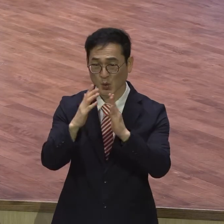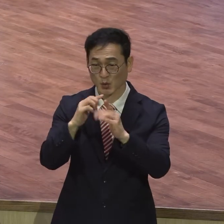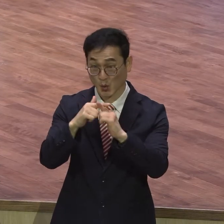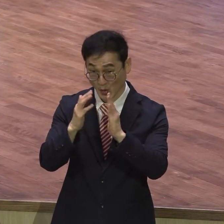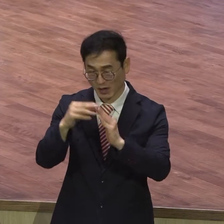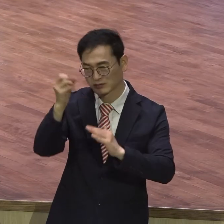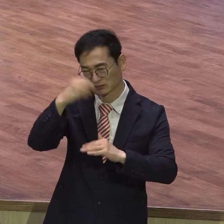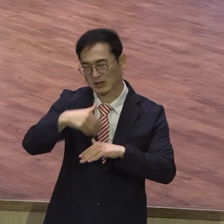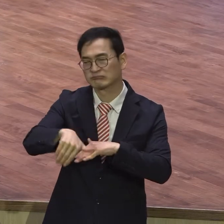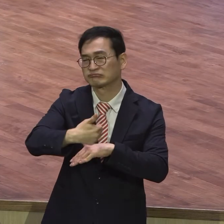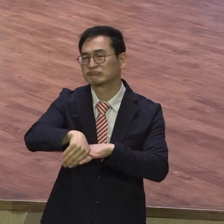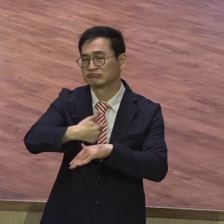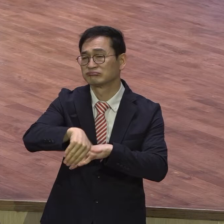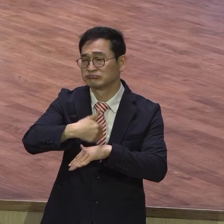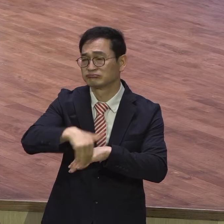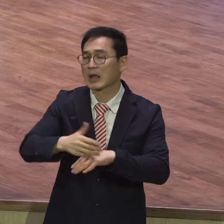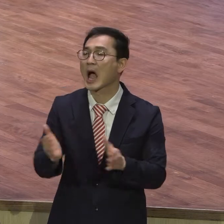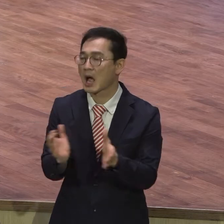말만 해 그냥